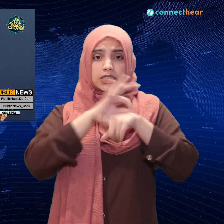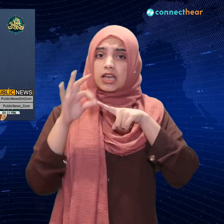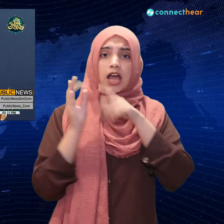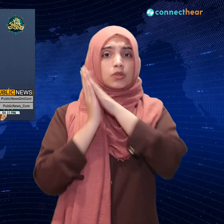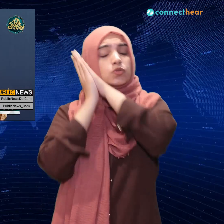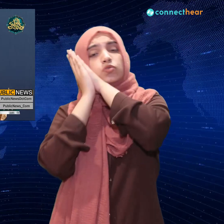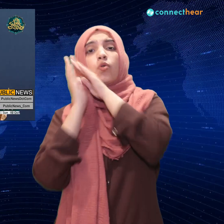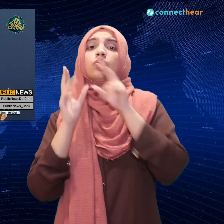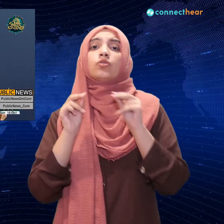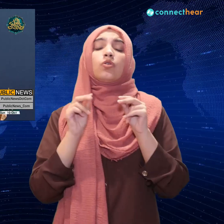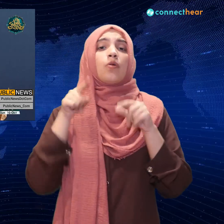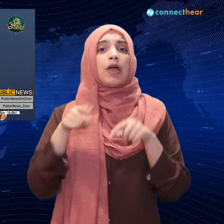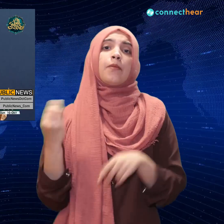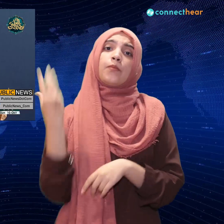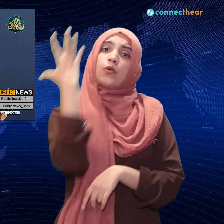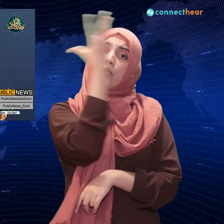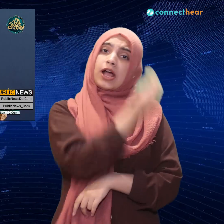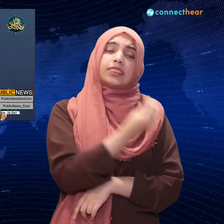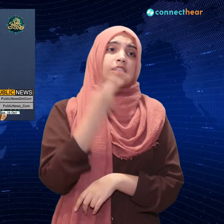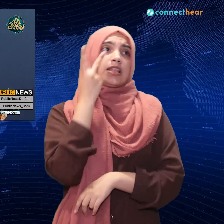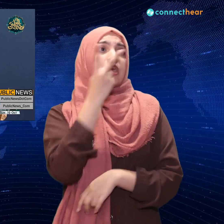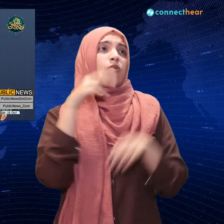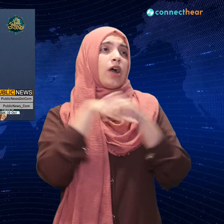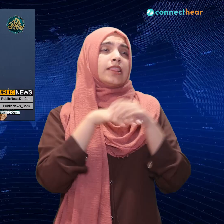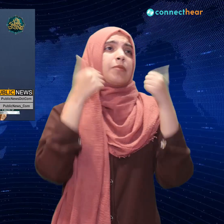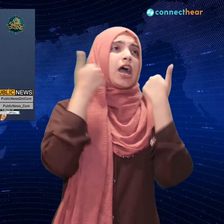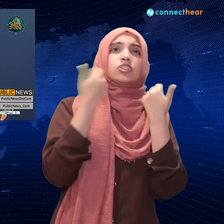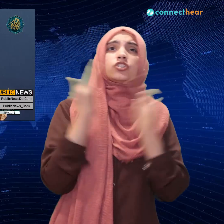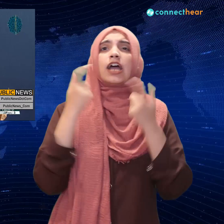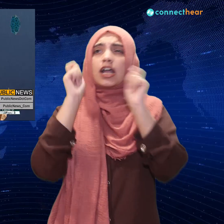جب تک میں وہ دن کا جائزہ نہ کر لوں کہ آج میں نے دن میں یہ کیا، کیا کھویا، کیا پایا۔